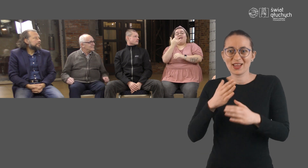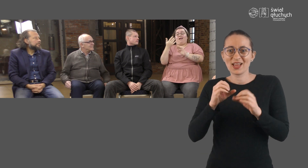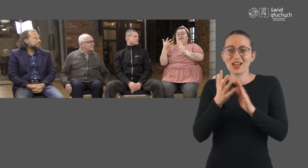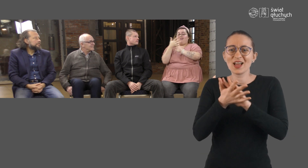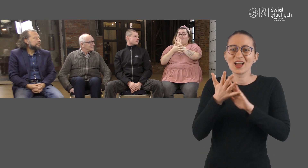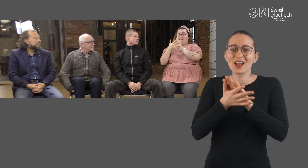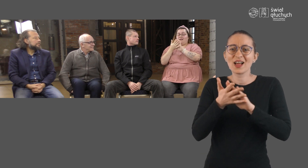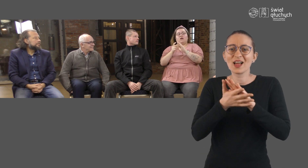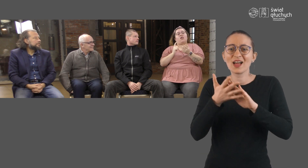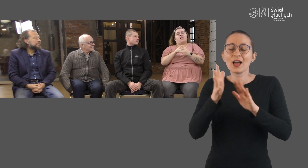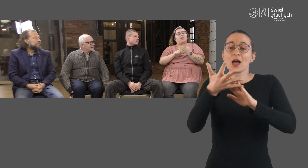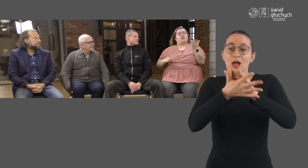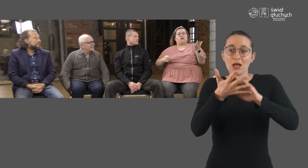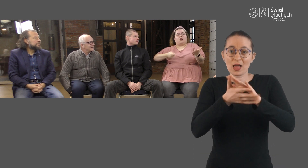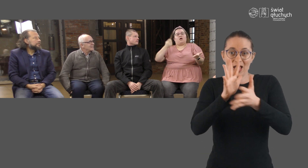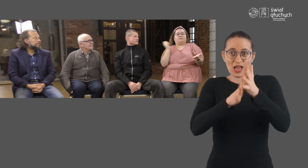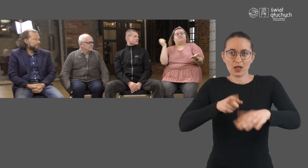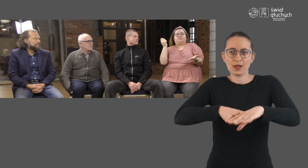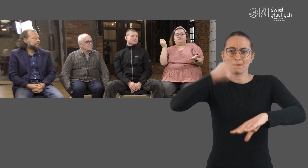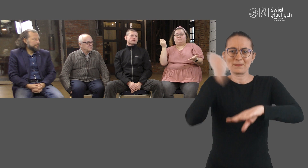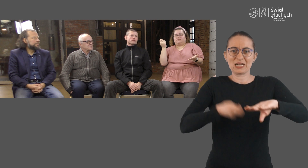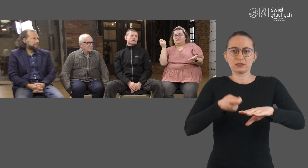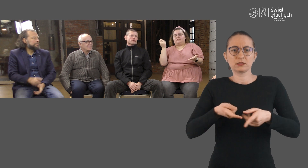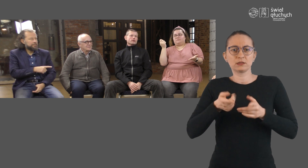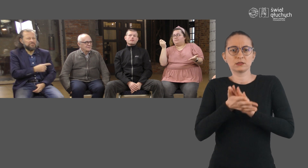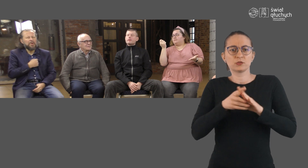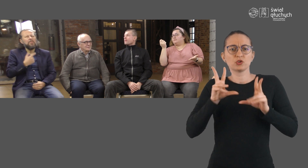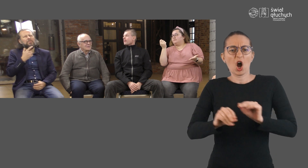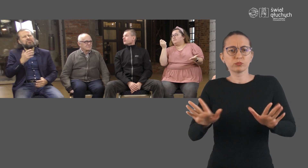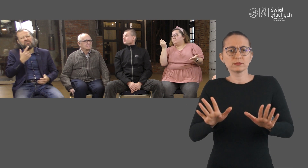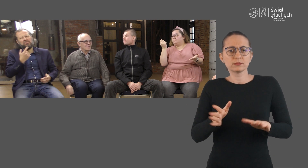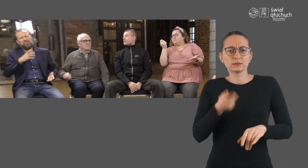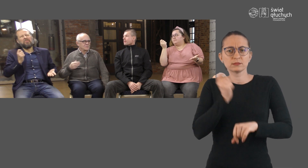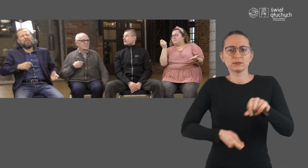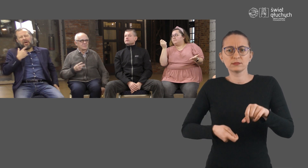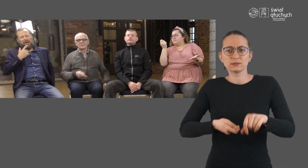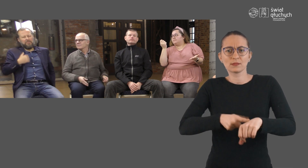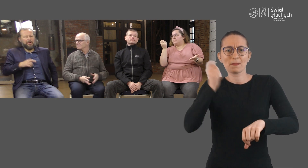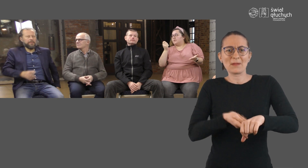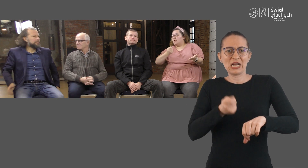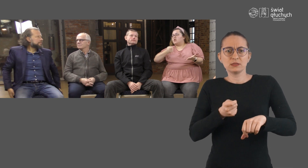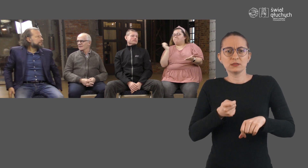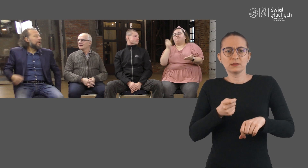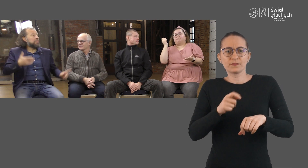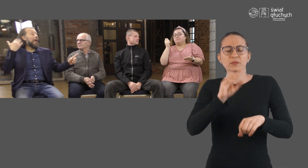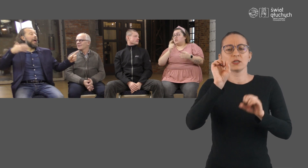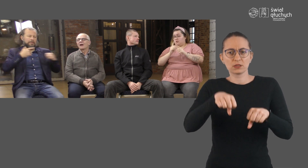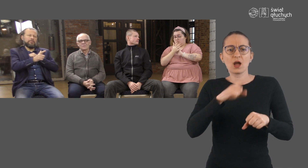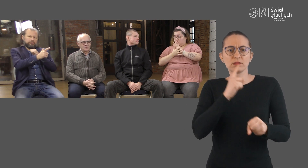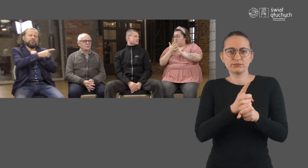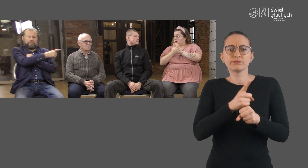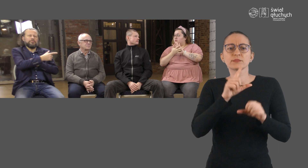Opowiadali mi różne rzeczy, że język migowy, za język migowy dostawało się linijką po dłoni.